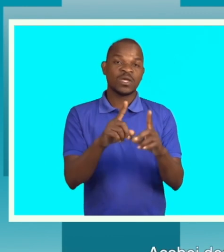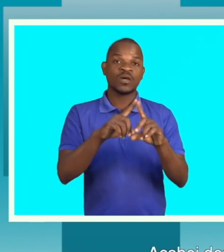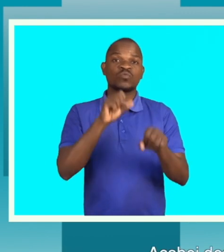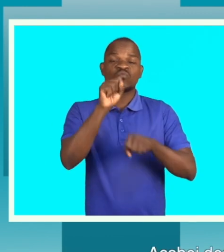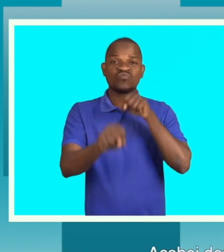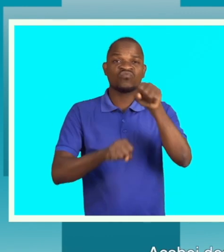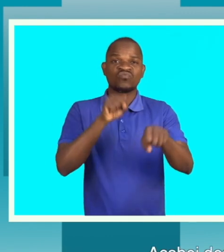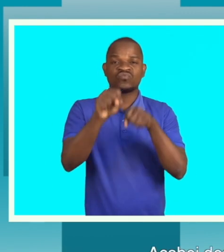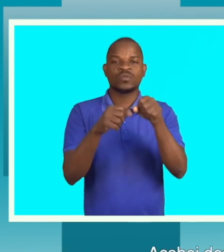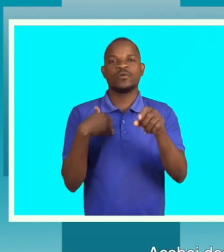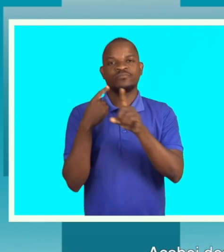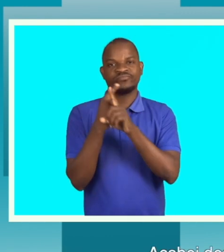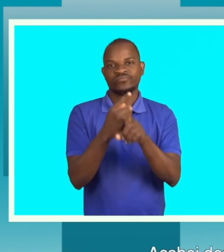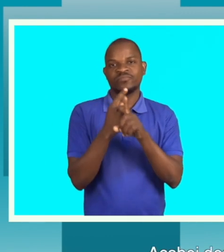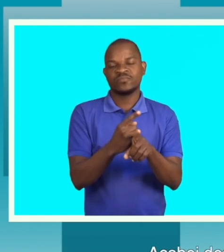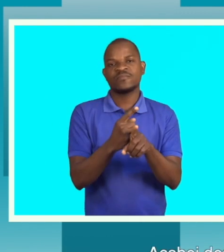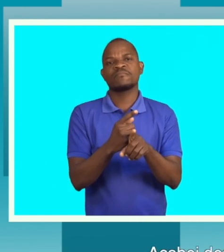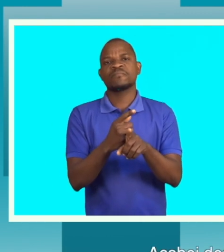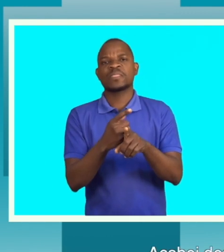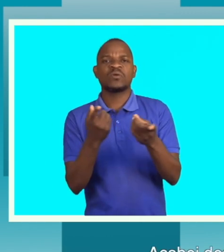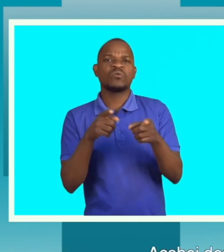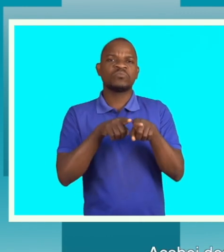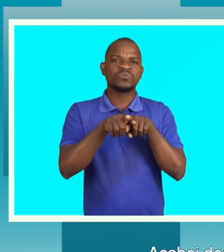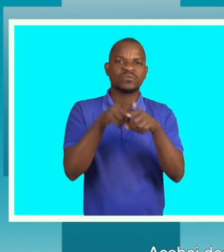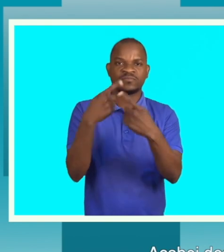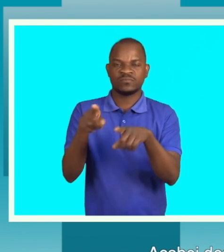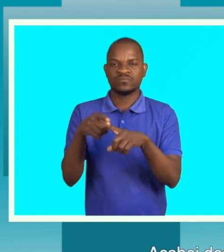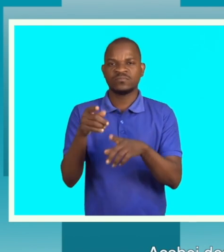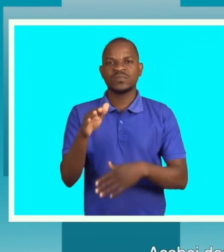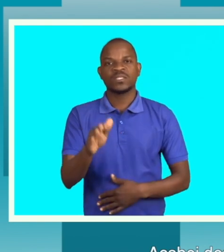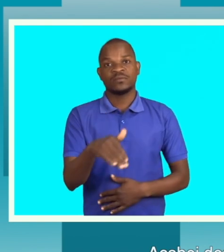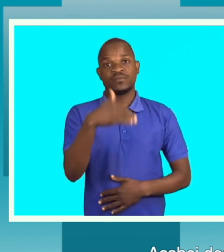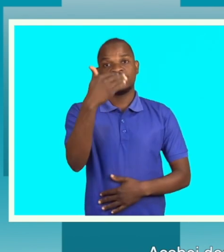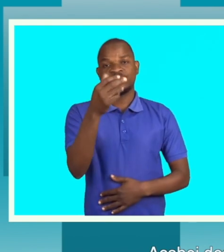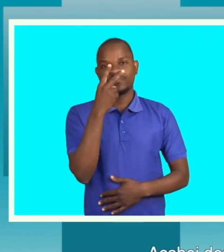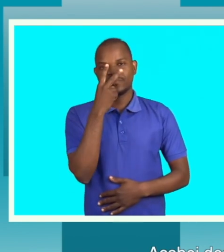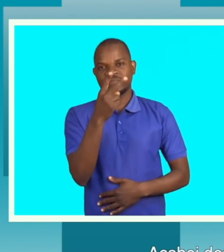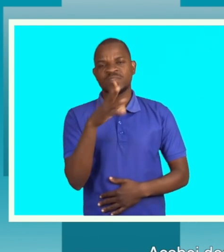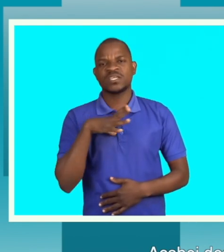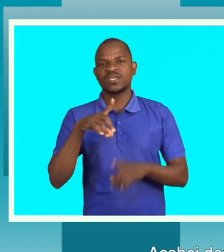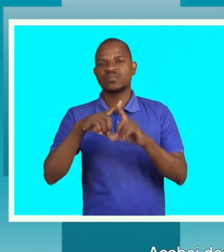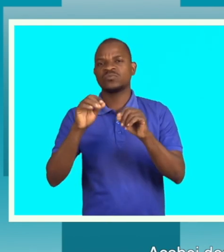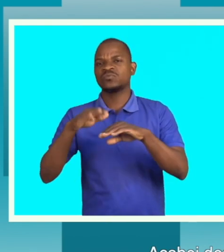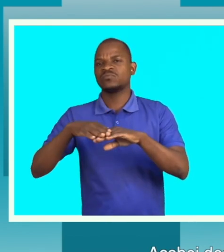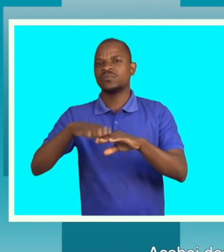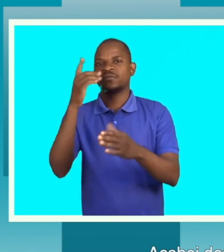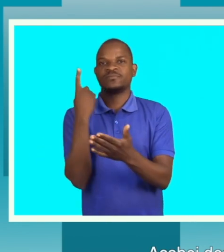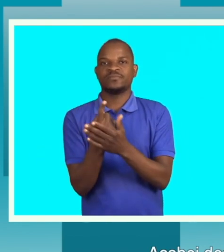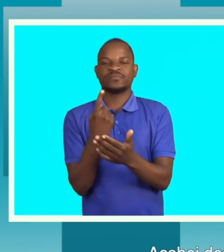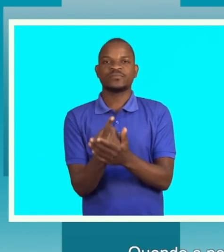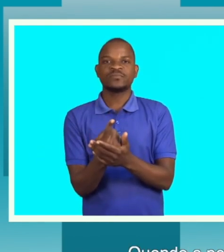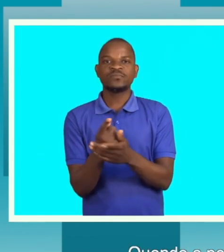De um lado Para o outro Acabei descobrindo Que há algo Muito importante Nesta